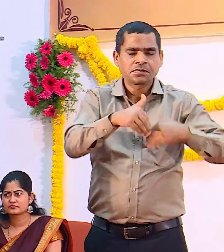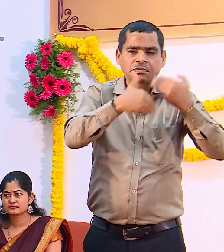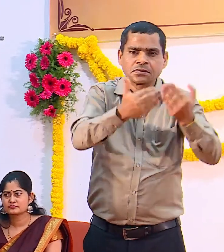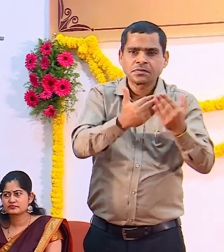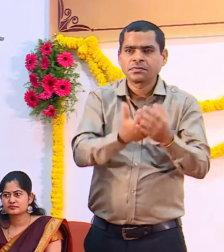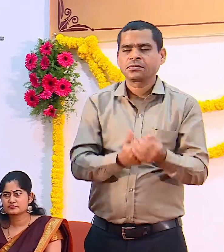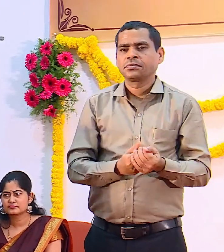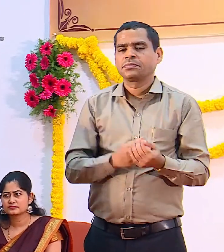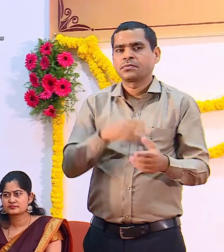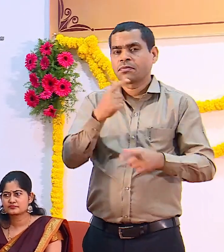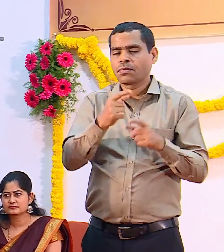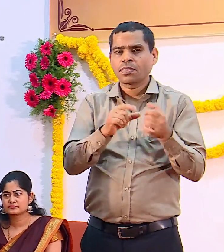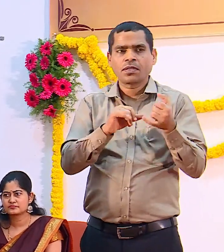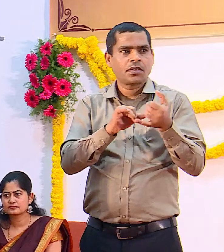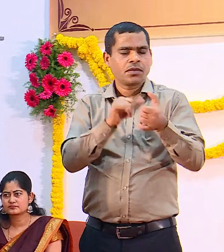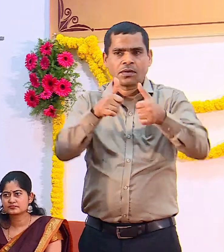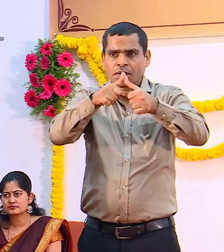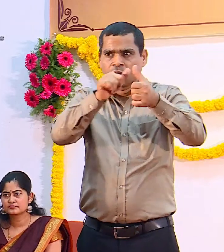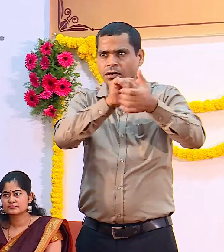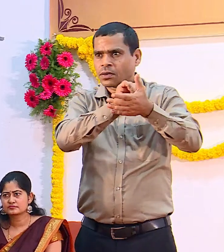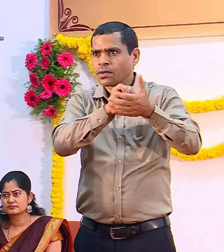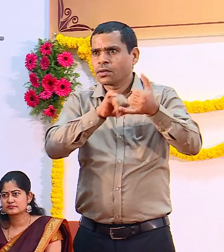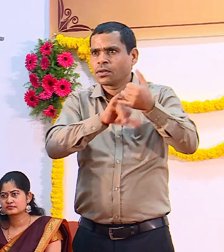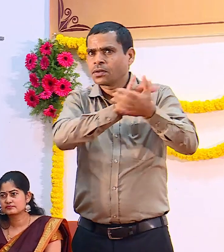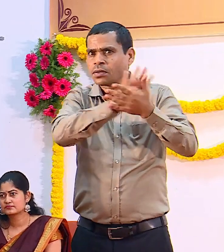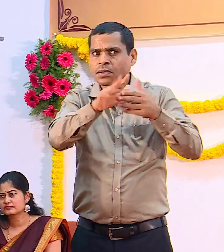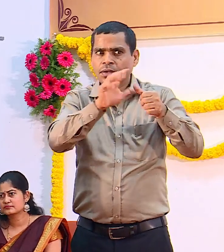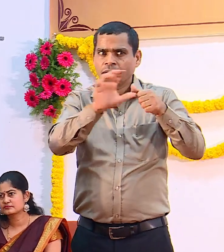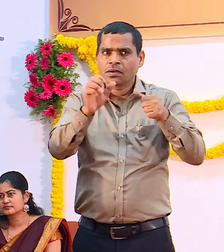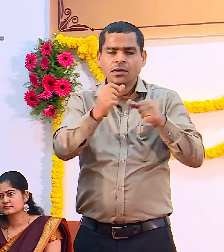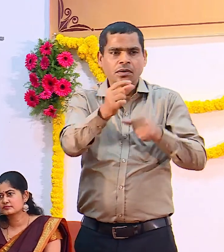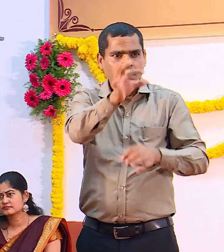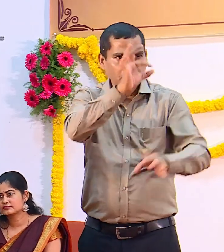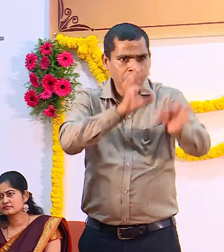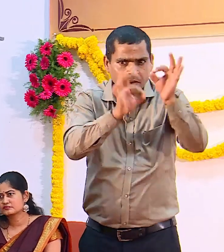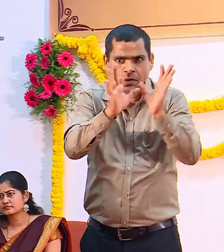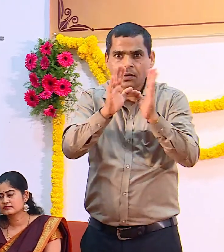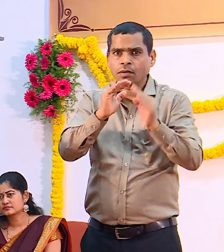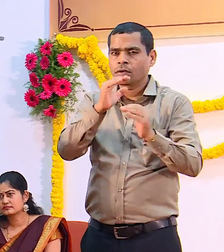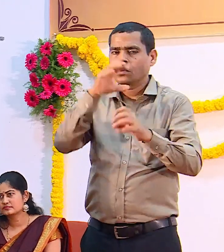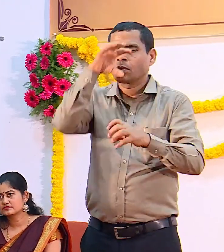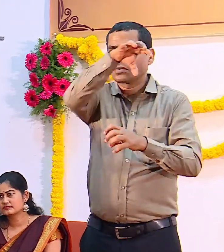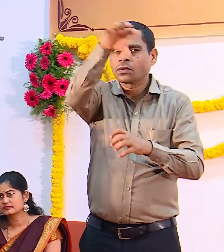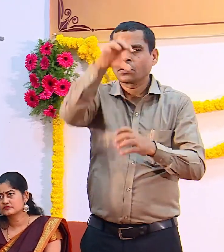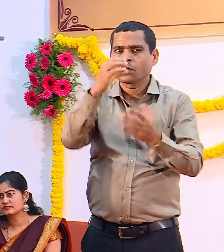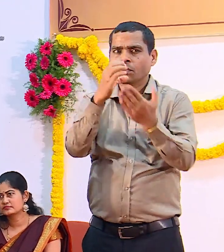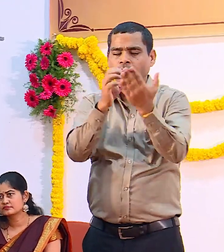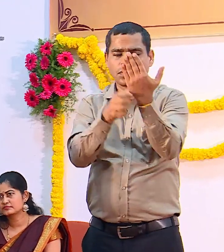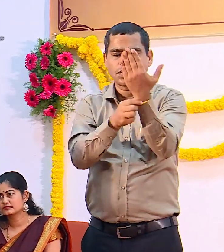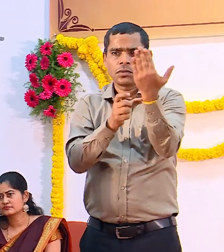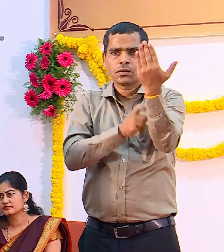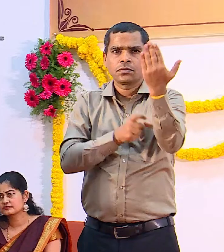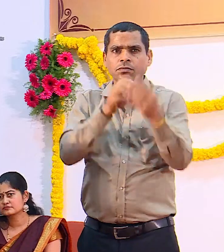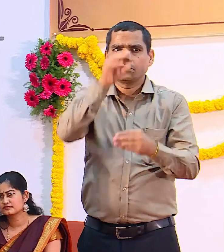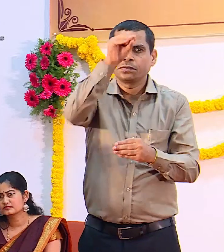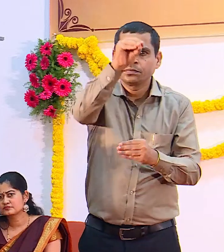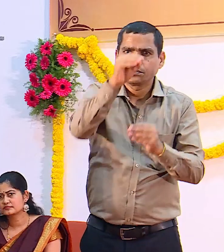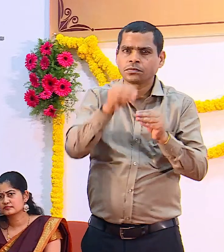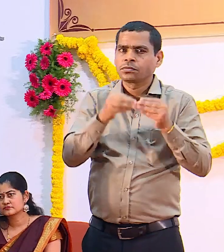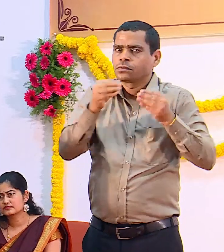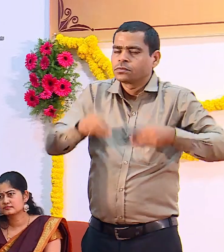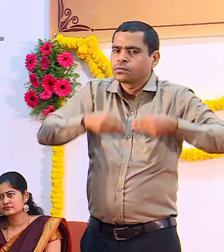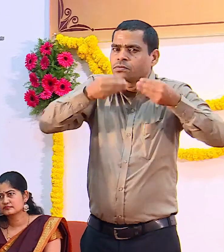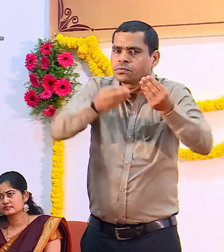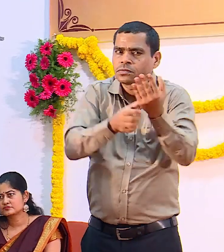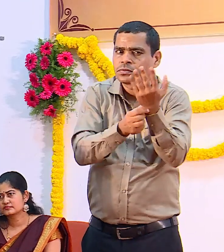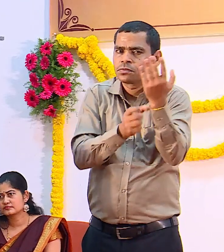ने अगर बच्चे को आइडेंटिफाई किया, उसे आगे ले जाके डिस्ट्रिक्ट हॉस्पिटल में किस तरह से उस पर उपचार किया जा सकता है या क्या उस पर किया जा सकता है, ये भी